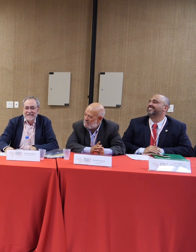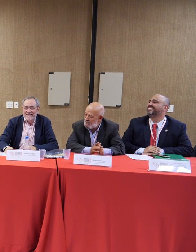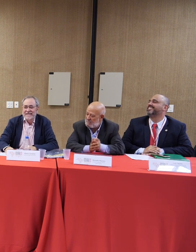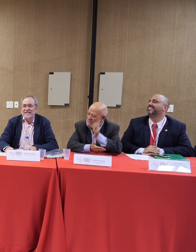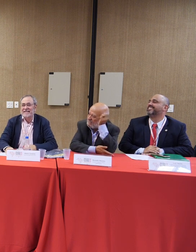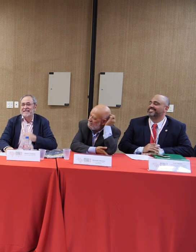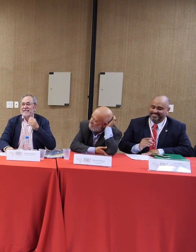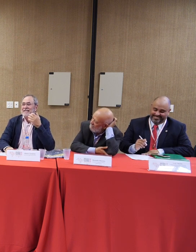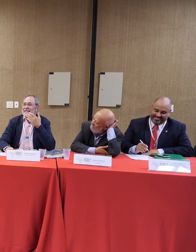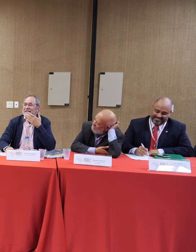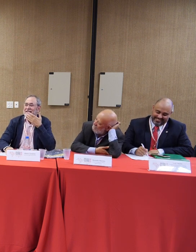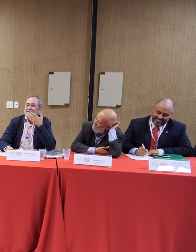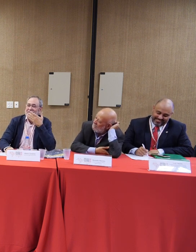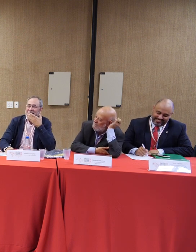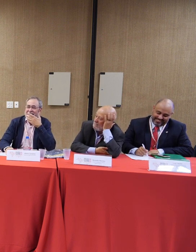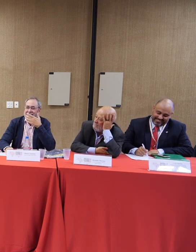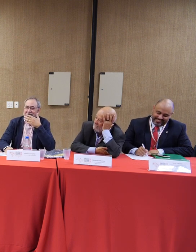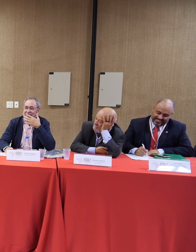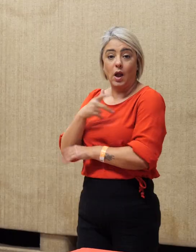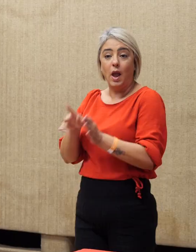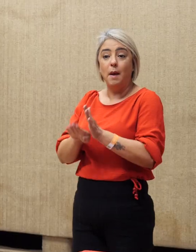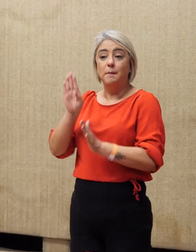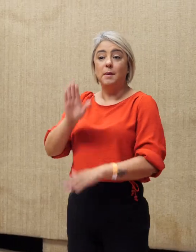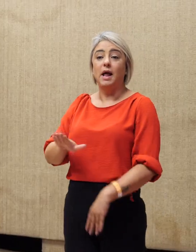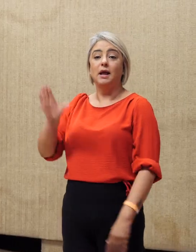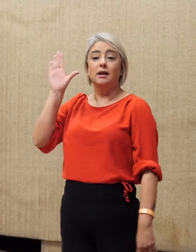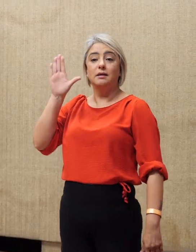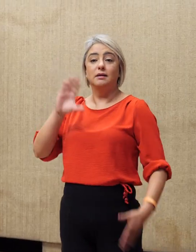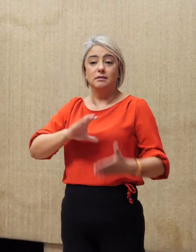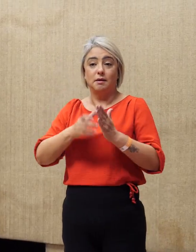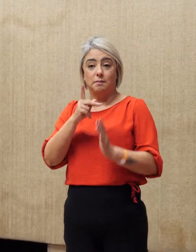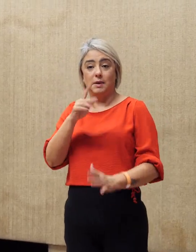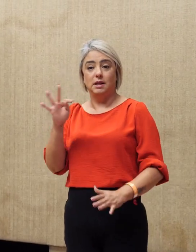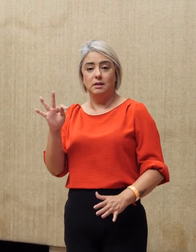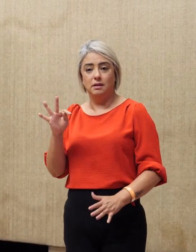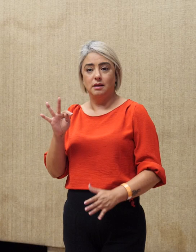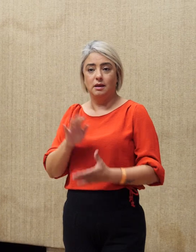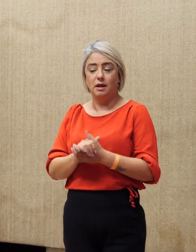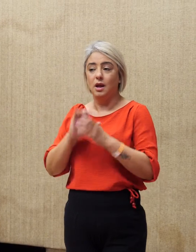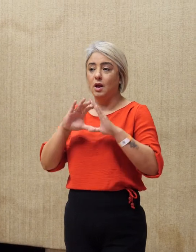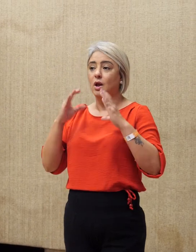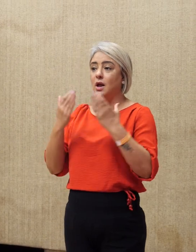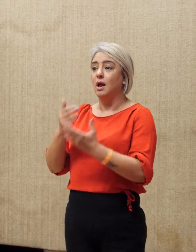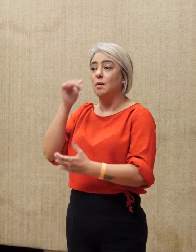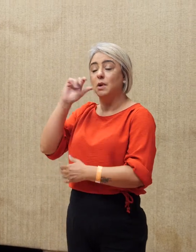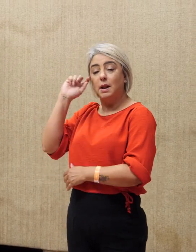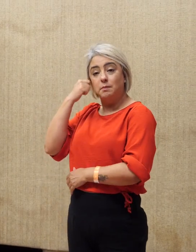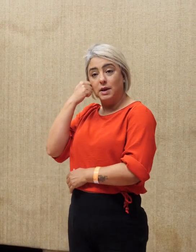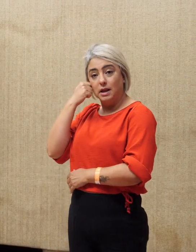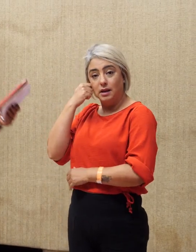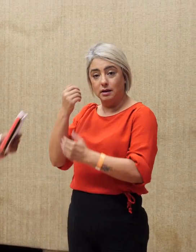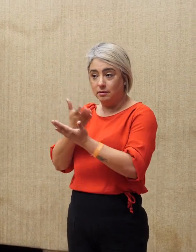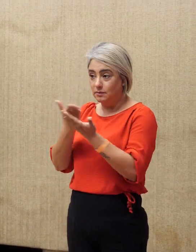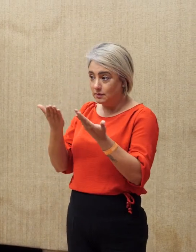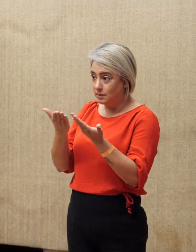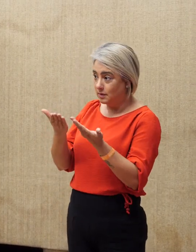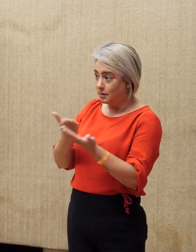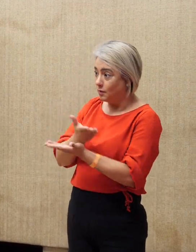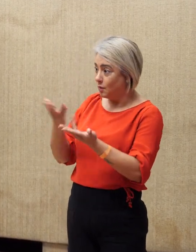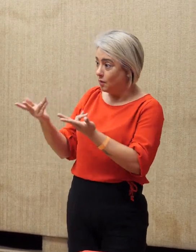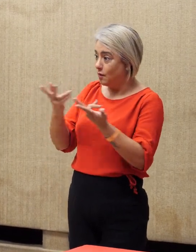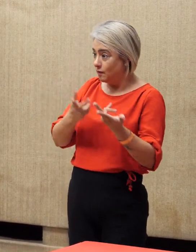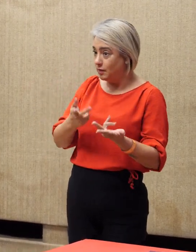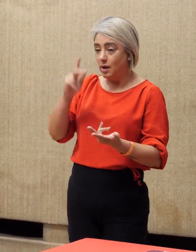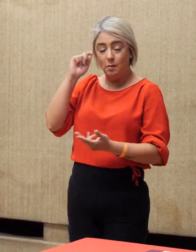Kátia Couto, eu sou do Rio de Janeiro. Sou pré-candidata pelo PT a uma mandata coletiva de mulheres pretas e aqui deixo meu convite para as mulheres